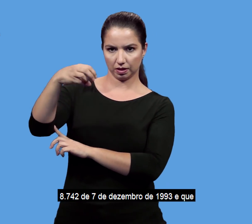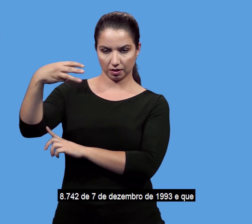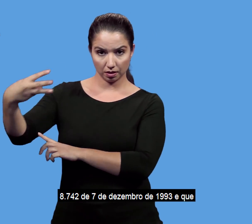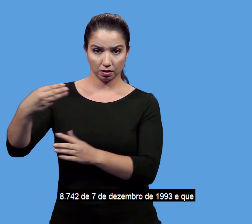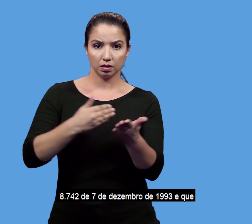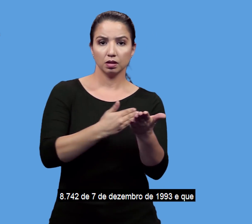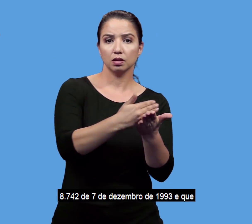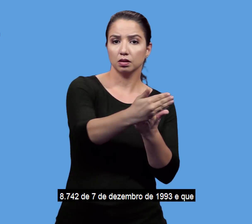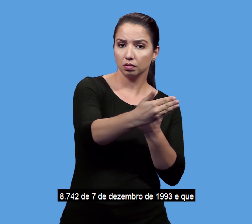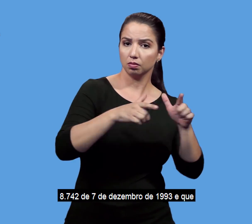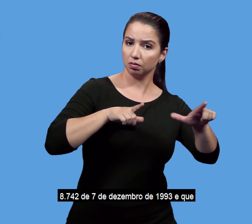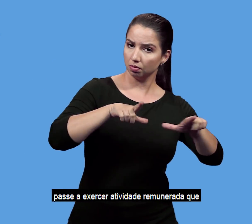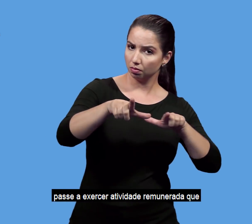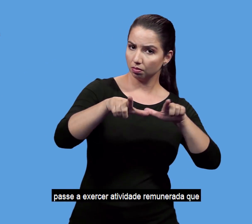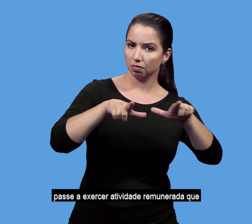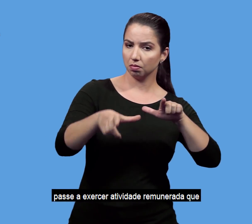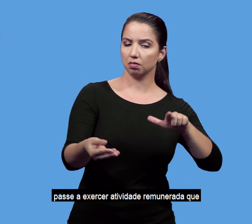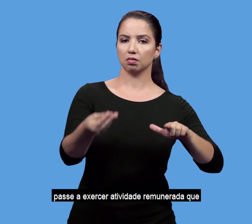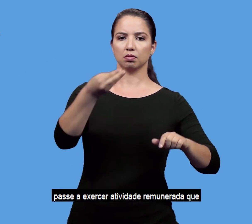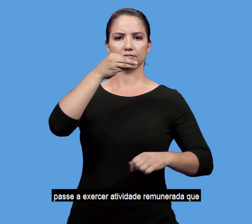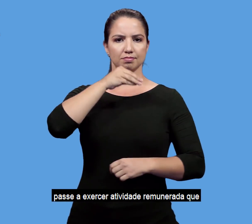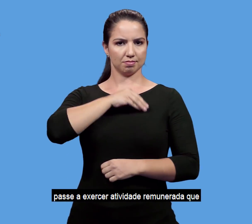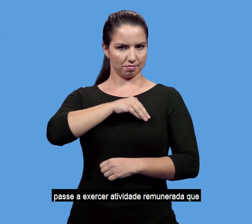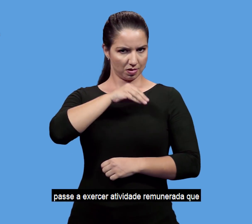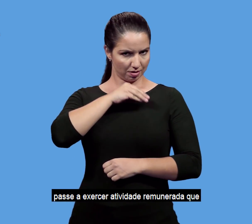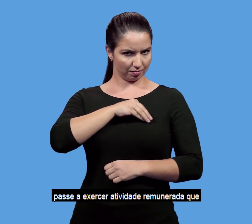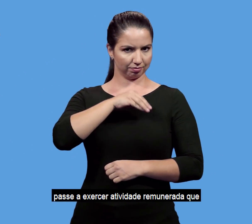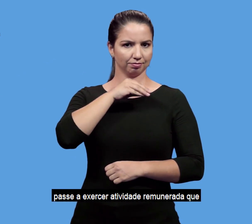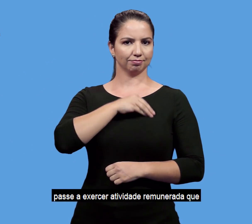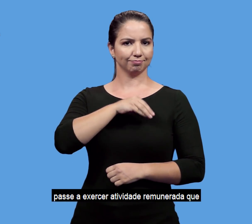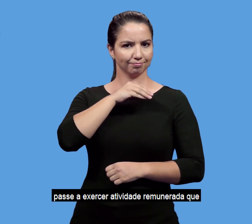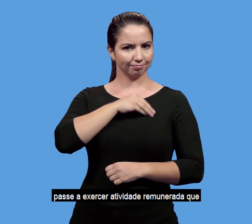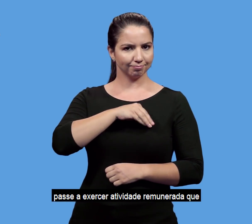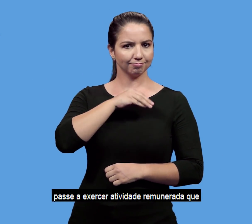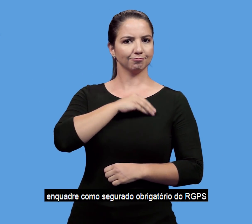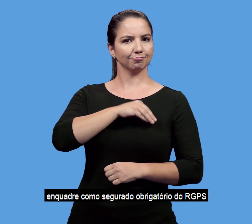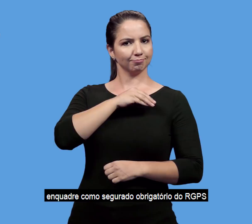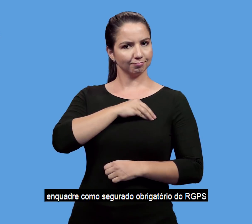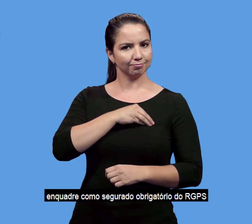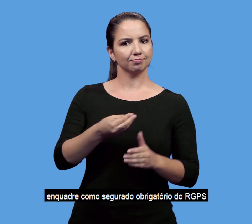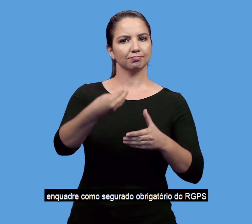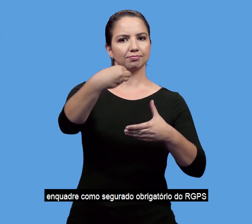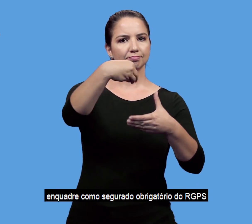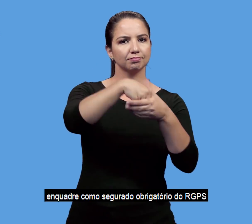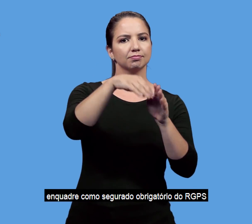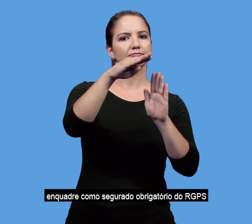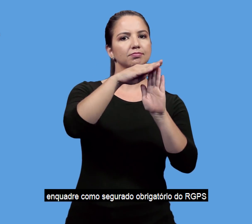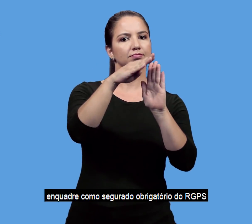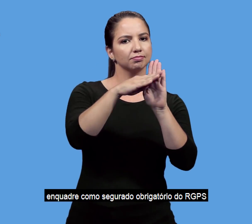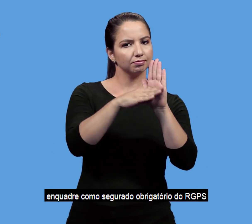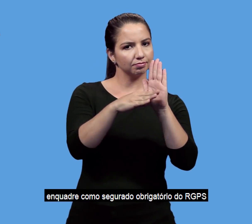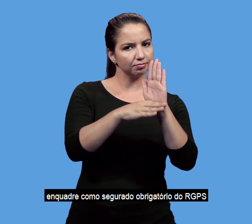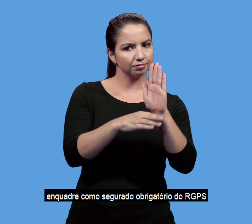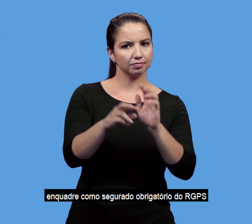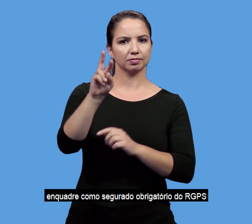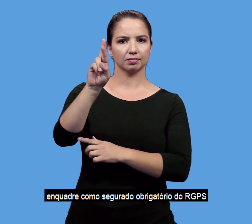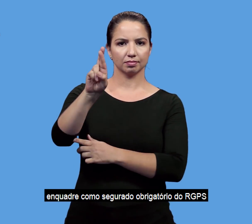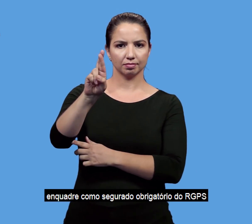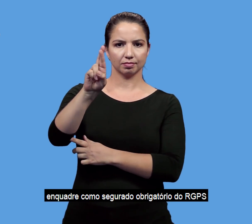e que passe a exercer atividade remunerada que enquadre como segurado obrigatório do rgps